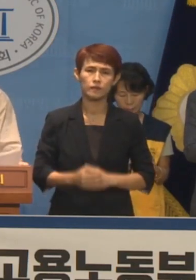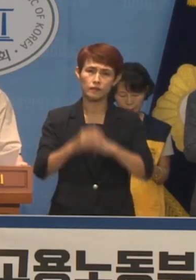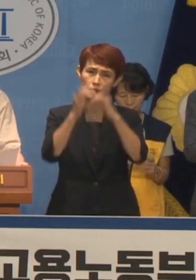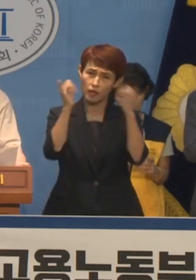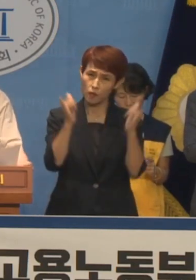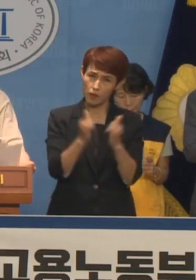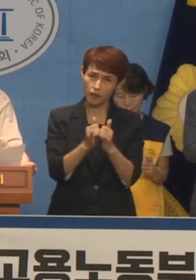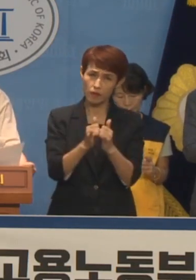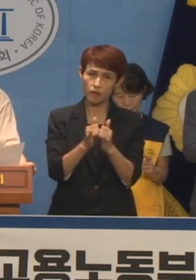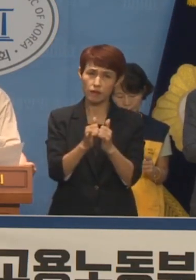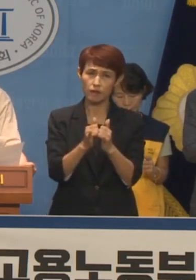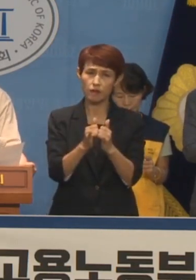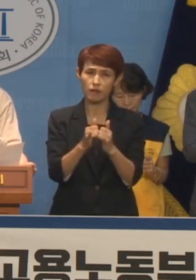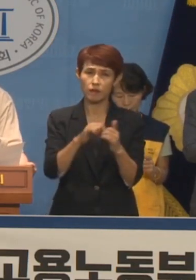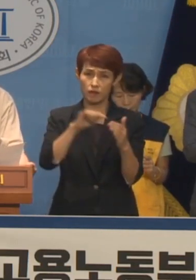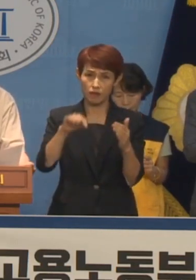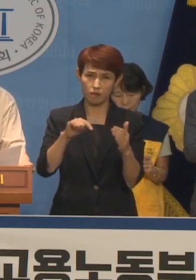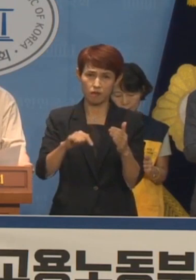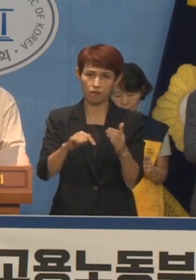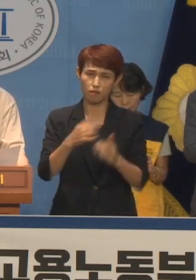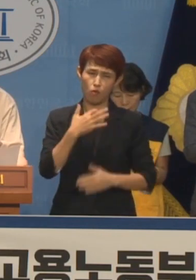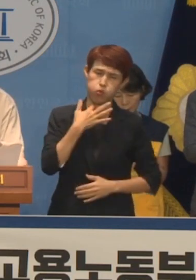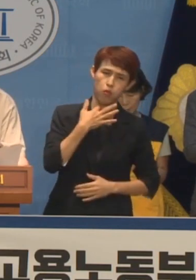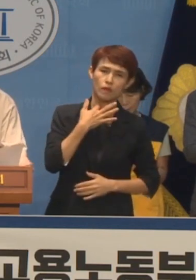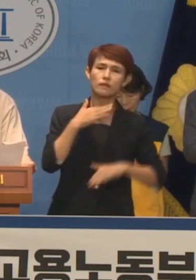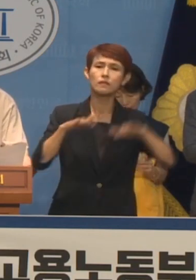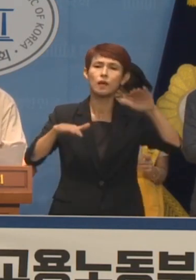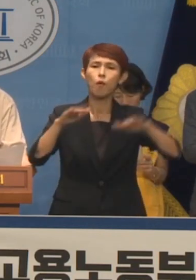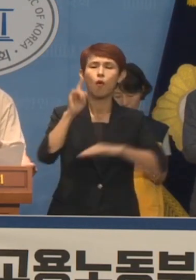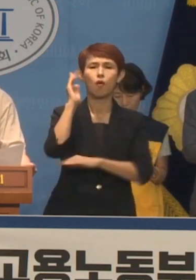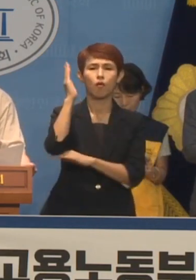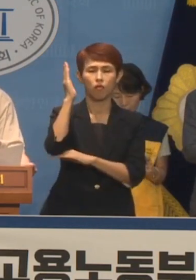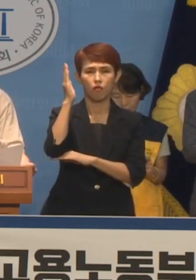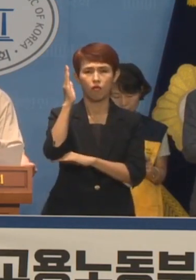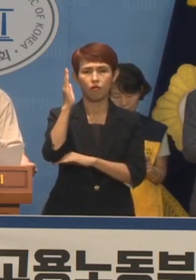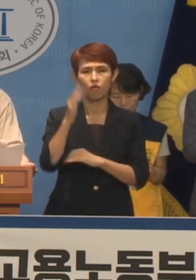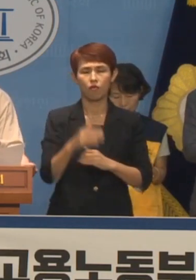극단에서 서서 혐오와 차별의 언어로 힘없는 자들을